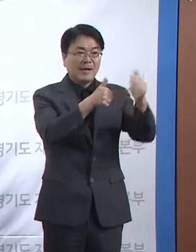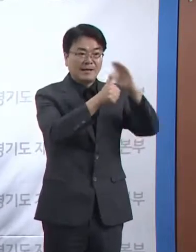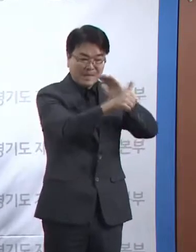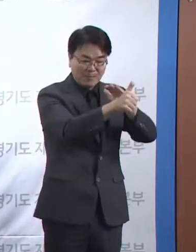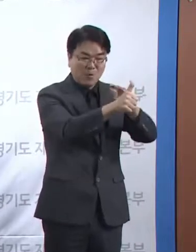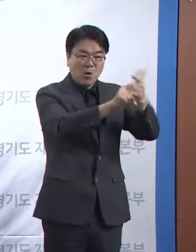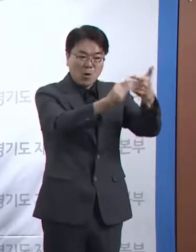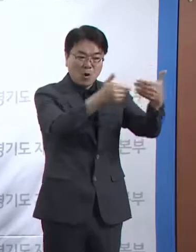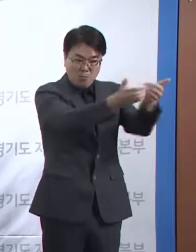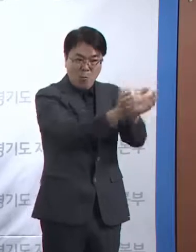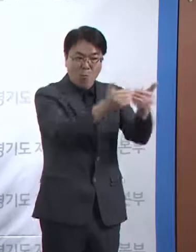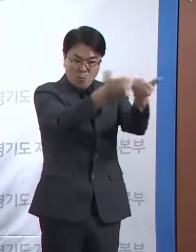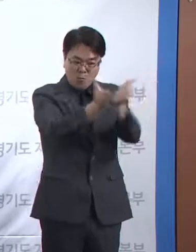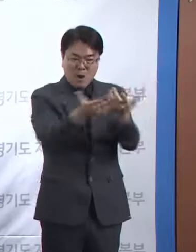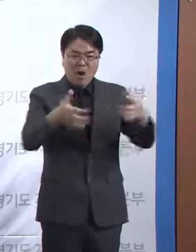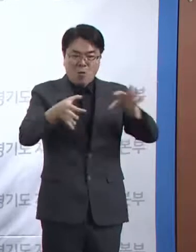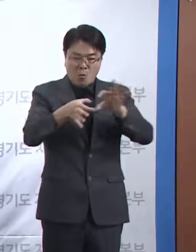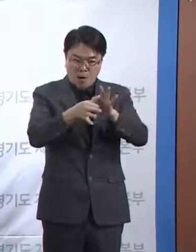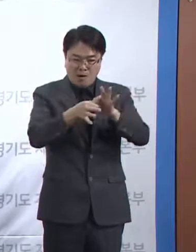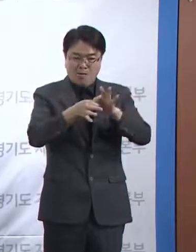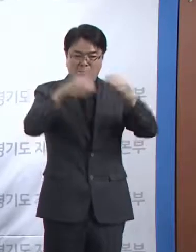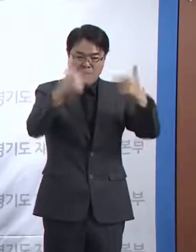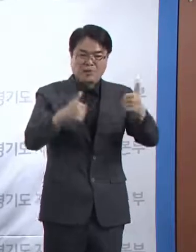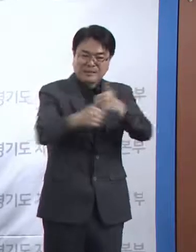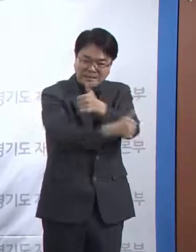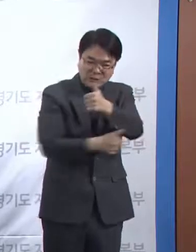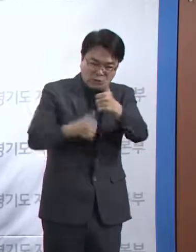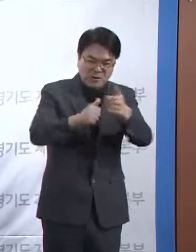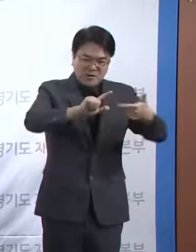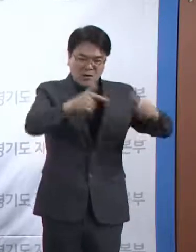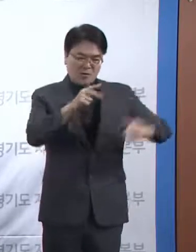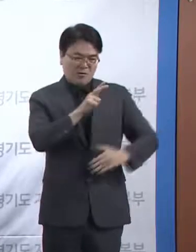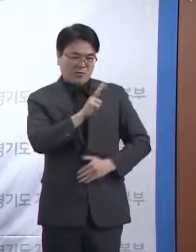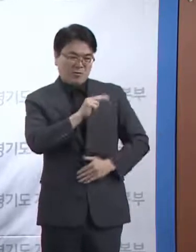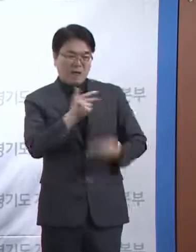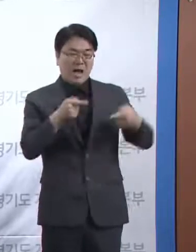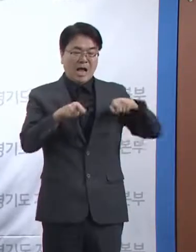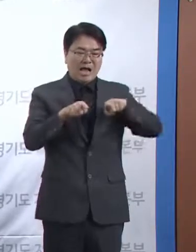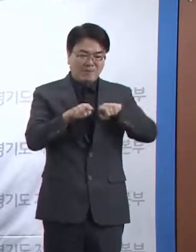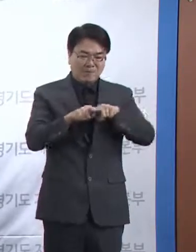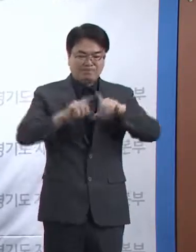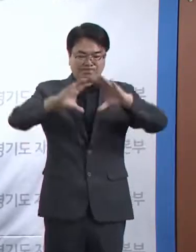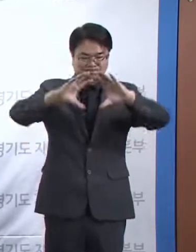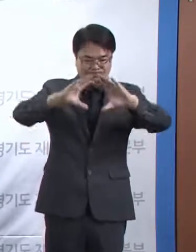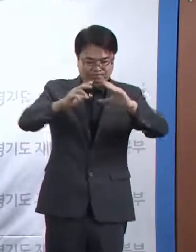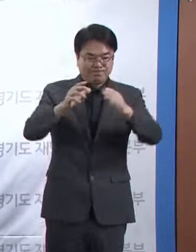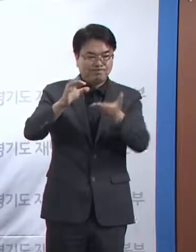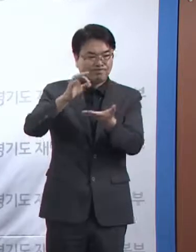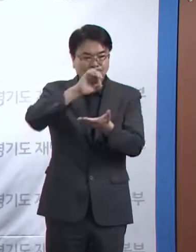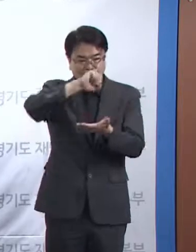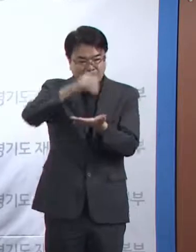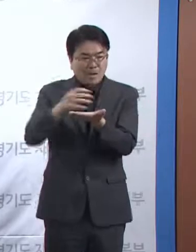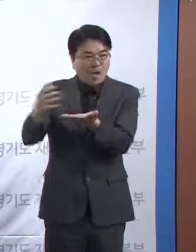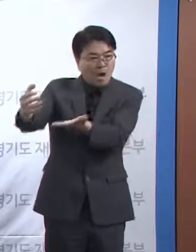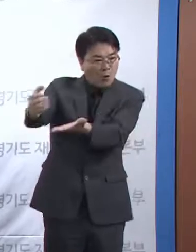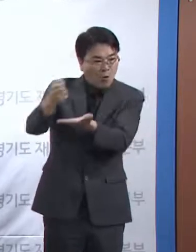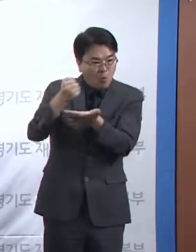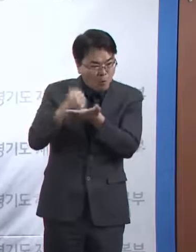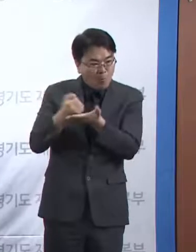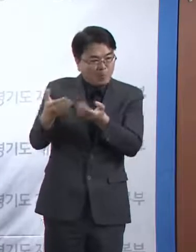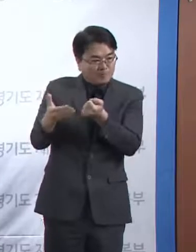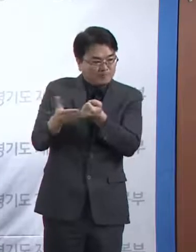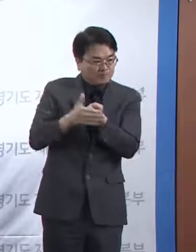대표단, 관련 상임위원장 등 의원님들과 함께 국비 확보로 집행하지 않아도 되는